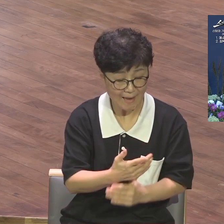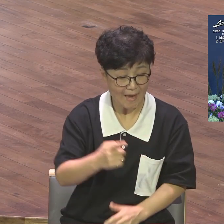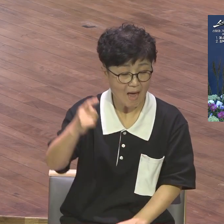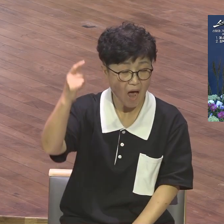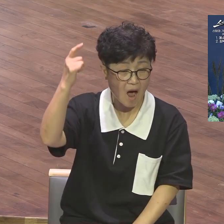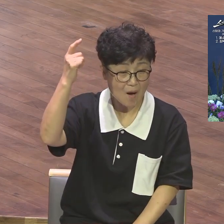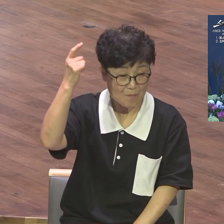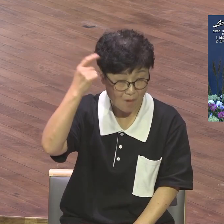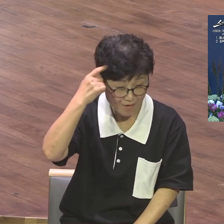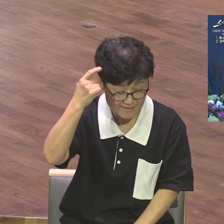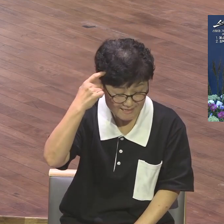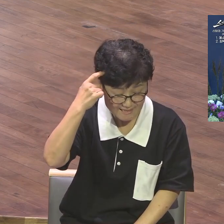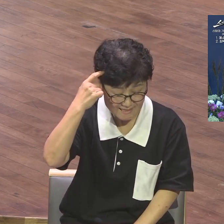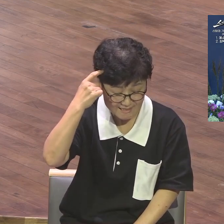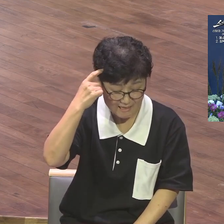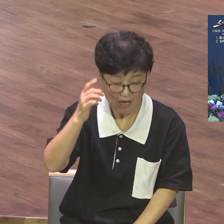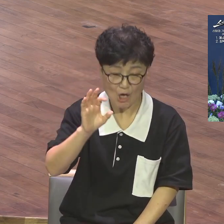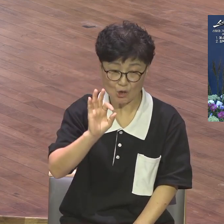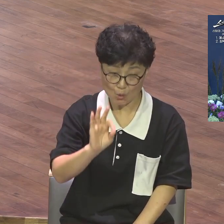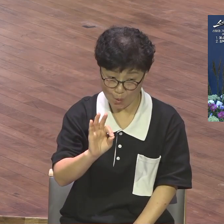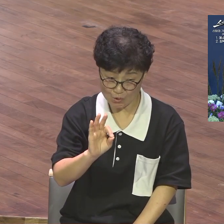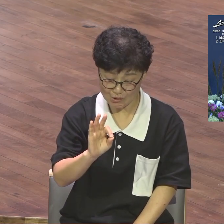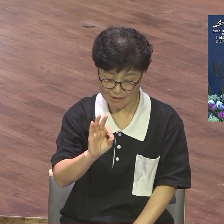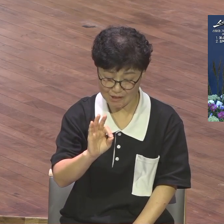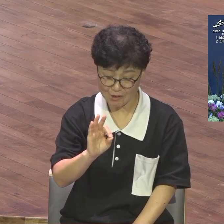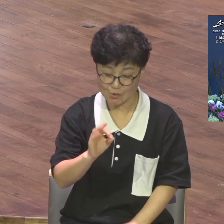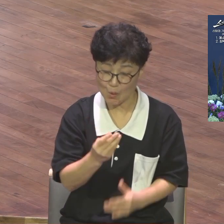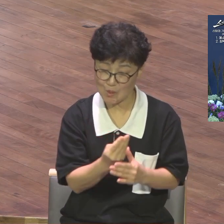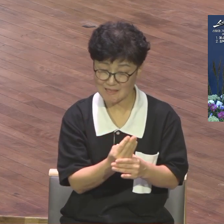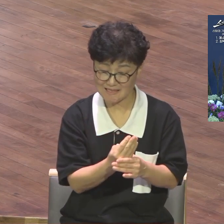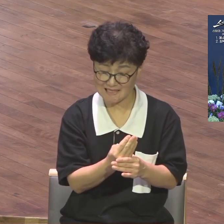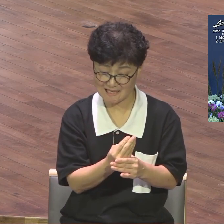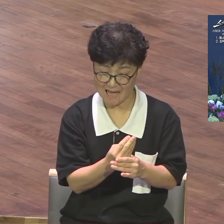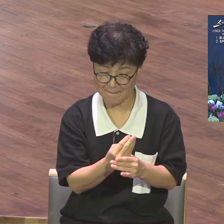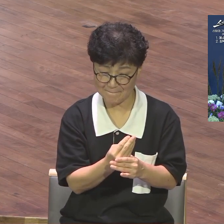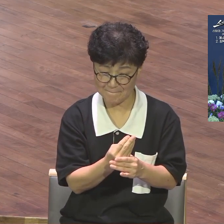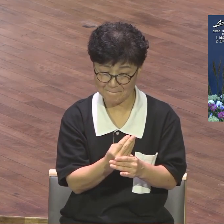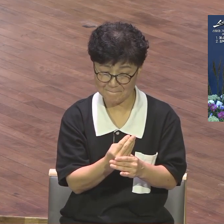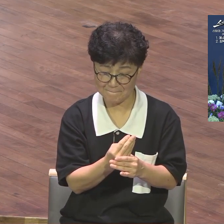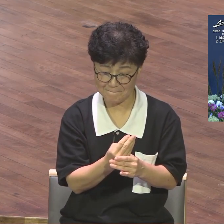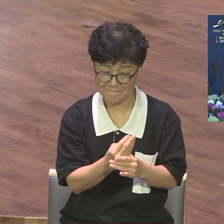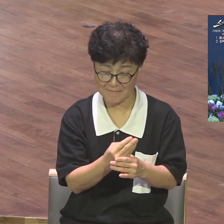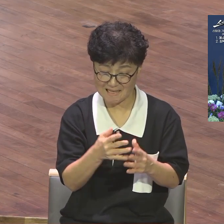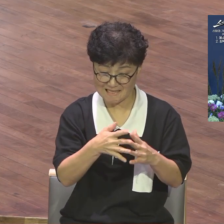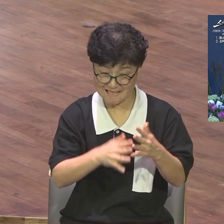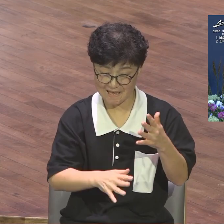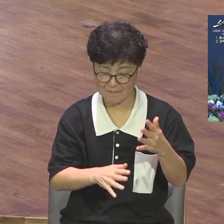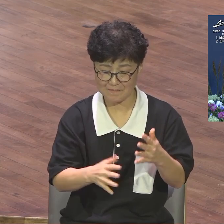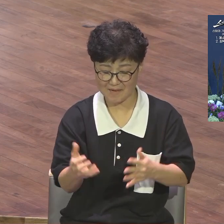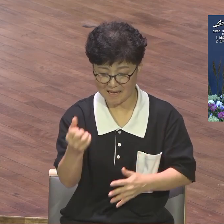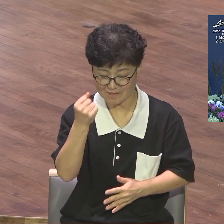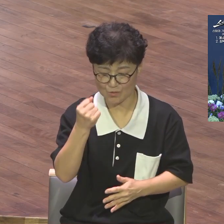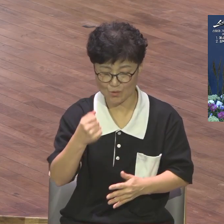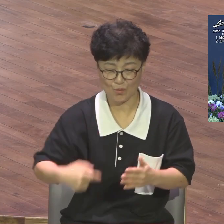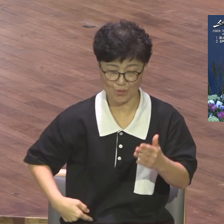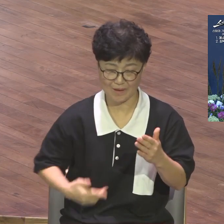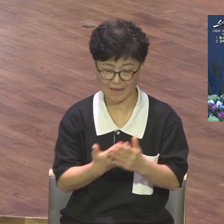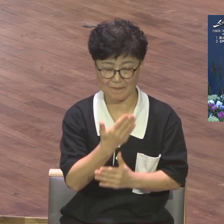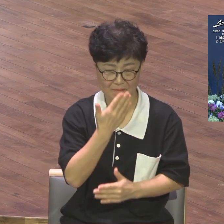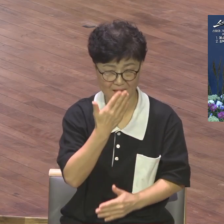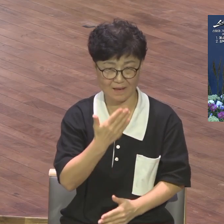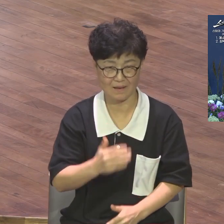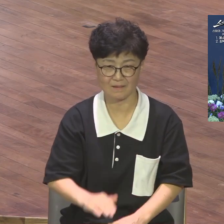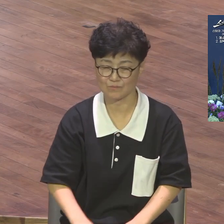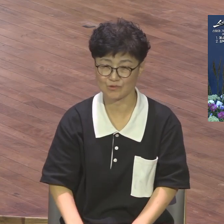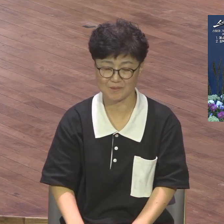지갑이 회개해야 한다. 우리 경제관이 완전히 바뀌어지는 거죠. 우리 역시 그리스도의 빛이 임함으로 이제